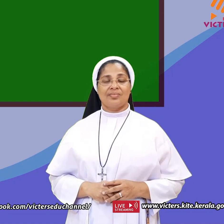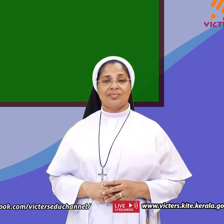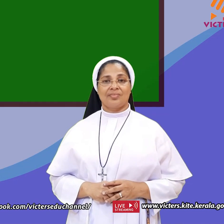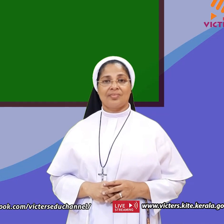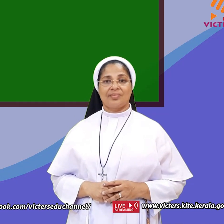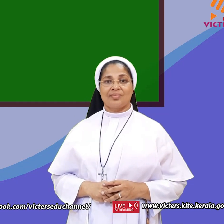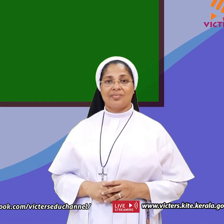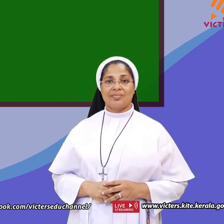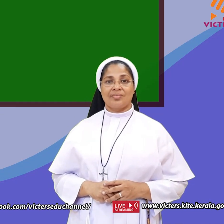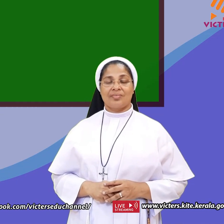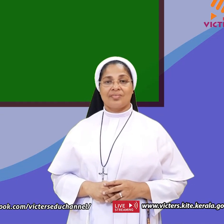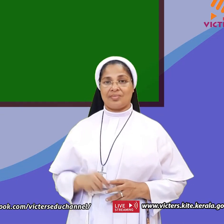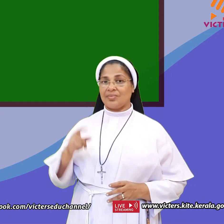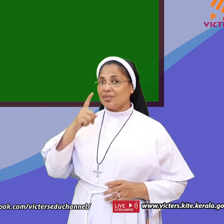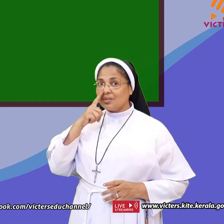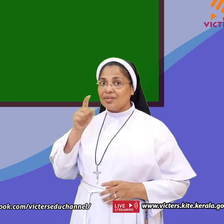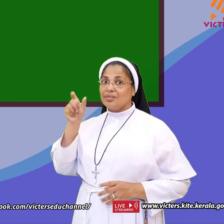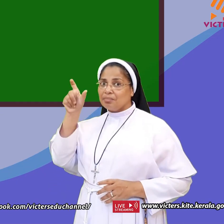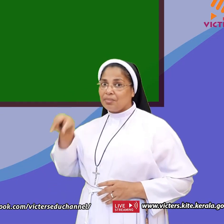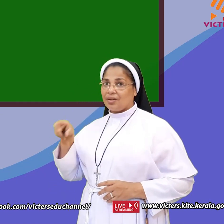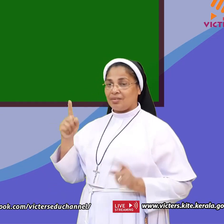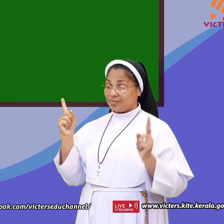മിസ്സസ് സ്ഥലത്തിനെ കാണാനെത്തുന്നതിലൂടെയാണ്